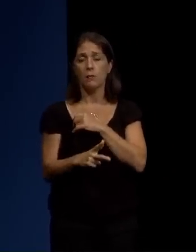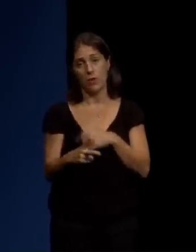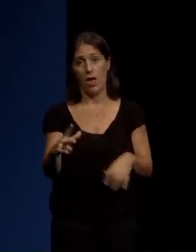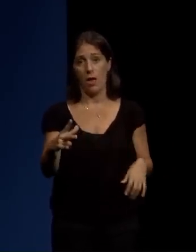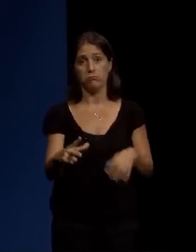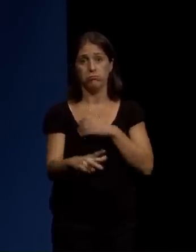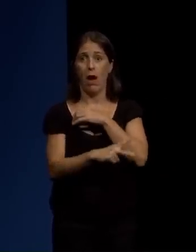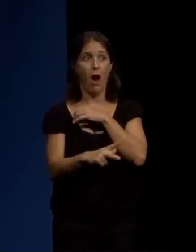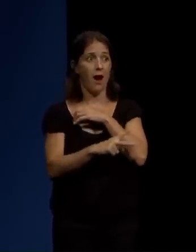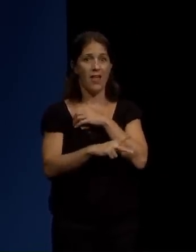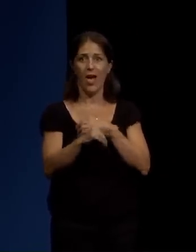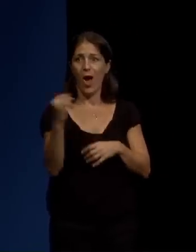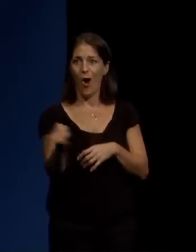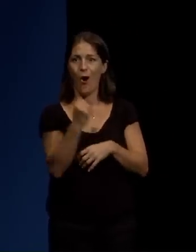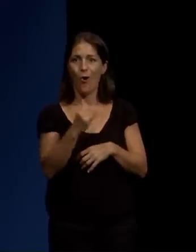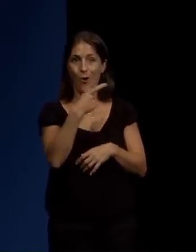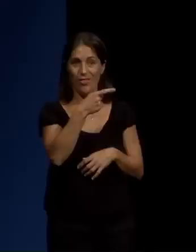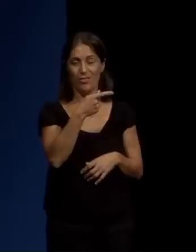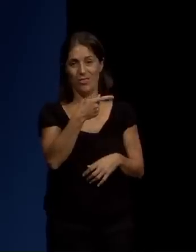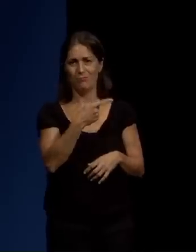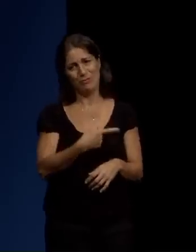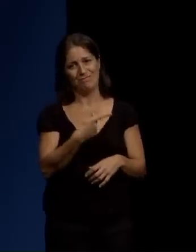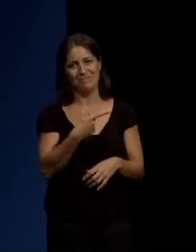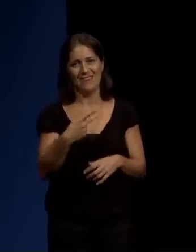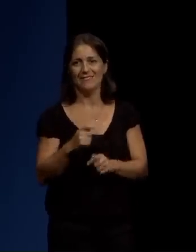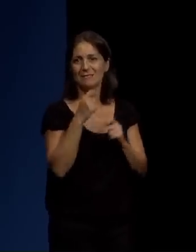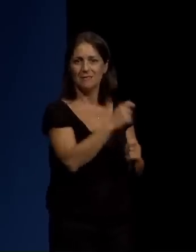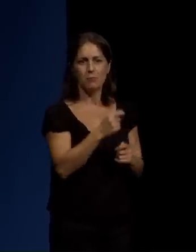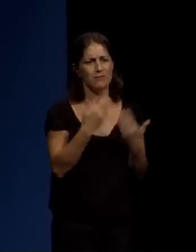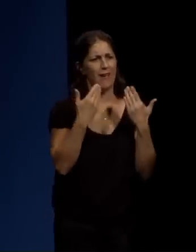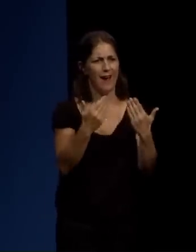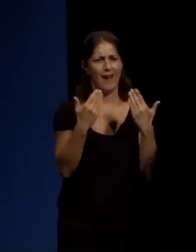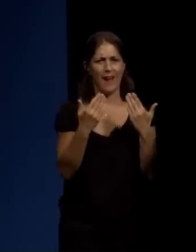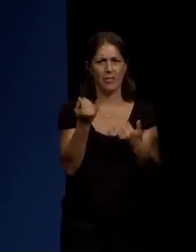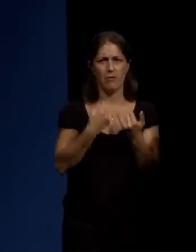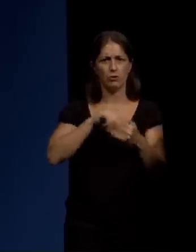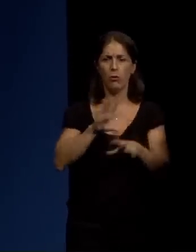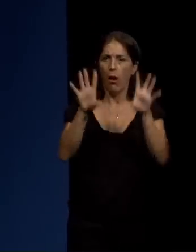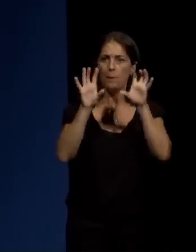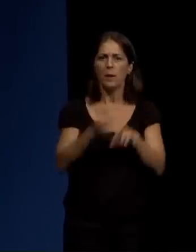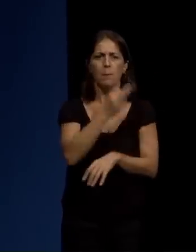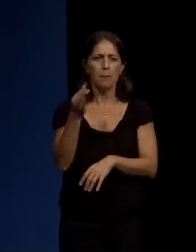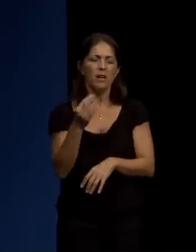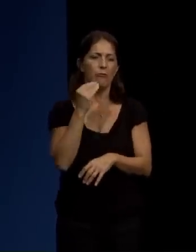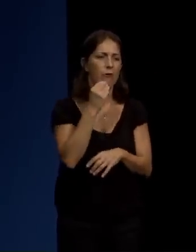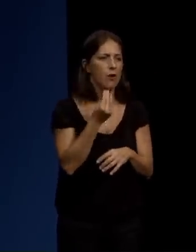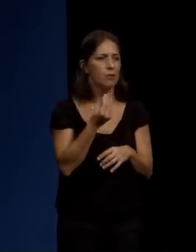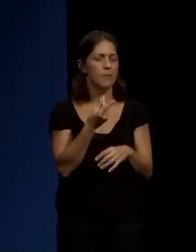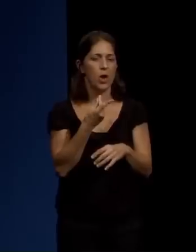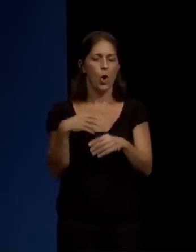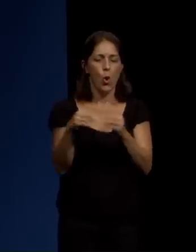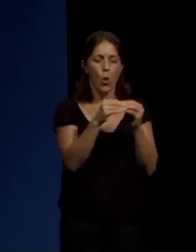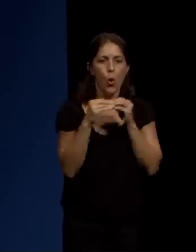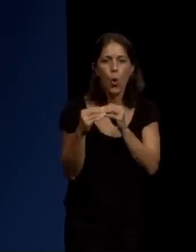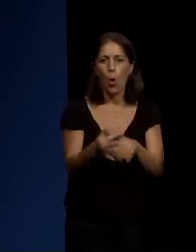a Jorge? Grazas, amigos e amigas, grazas, aprendemos de vos, de Ferrol en Común, de Jorge. Temos que seguir